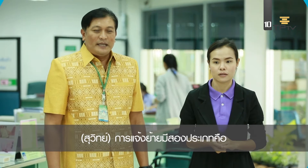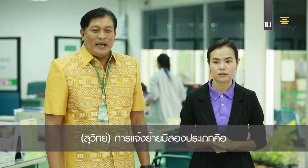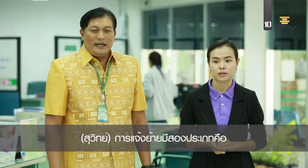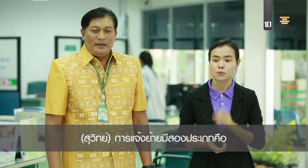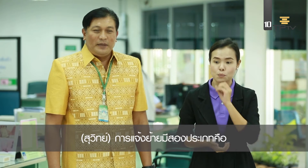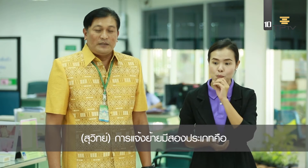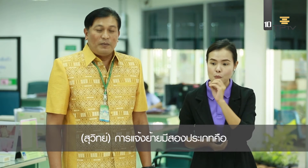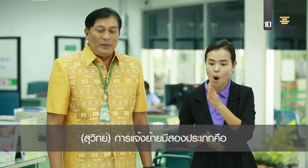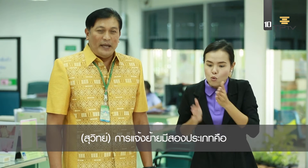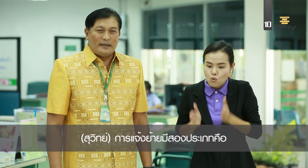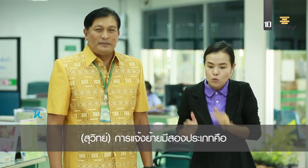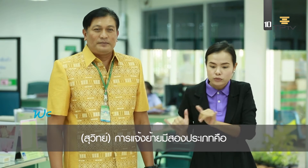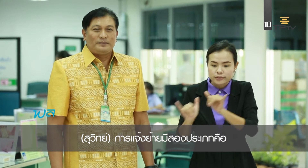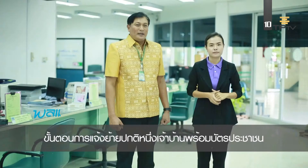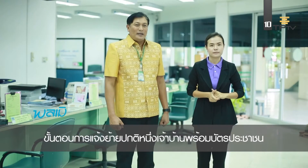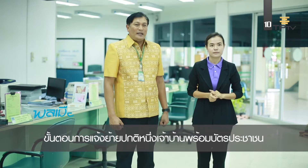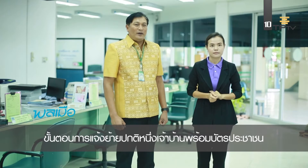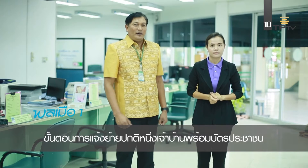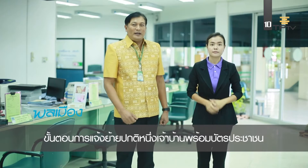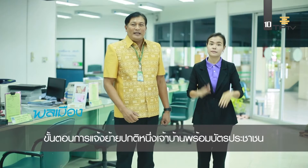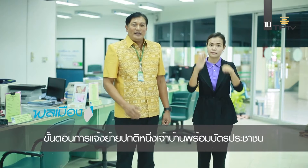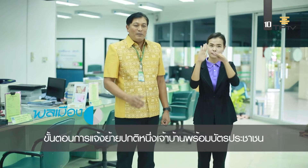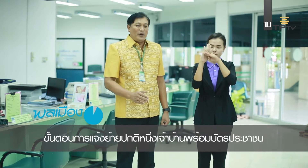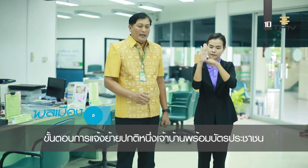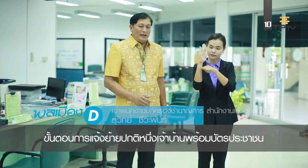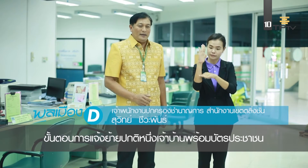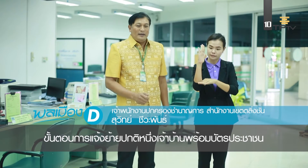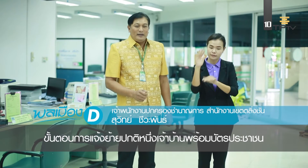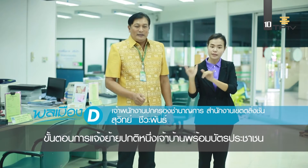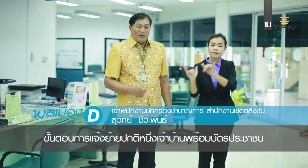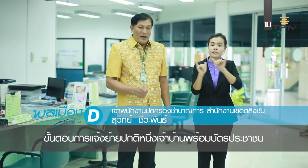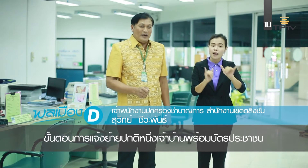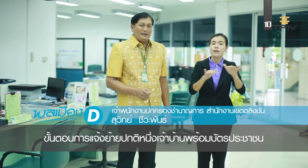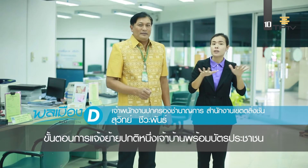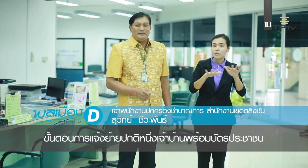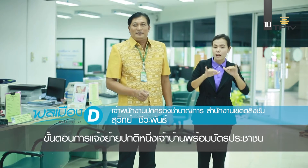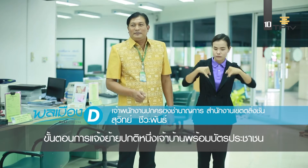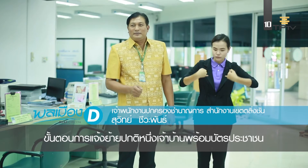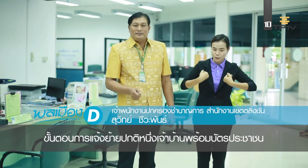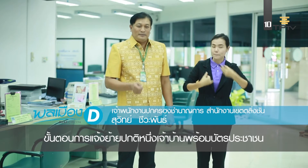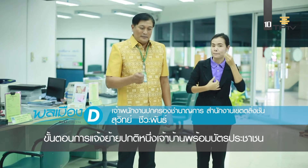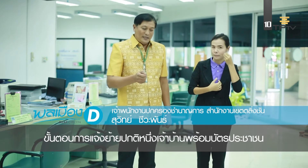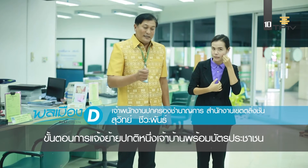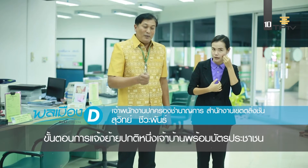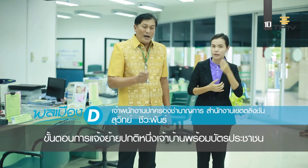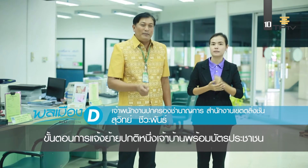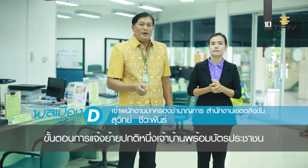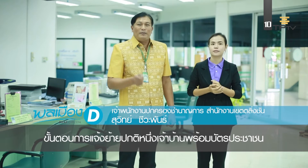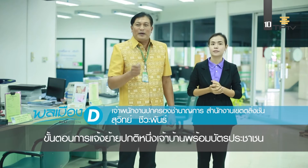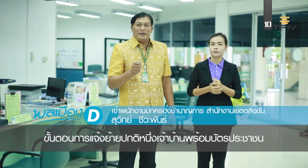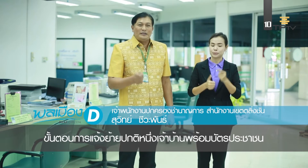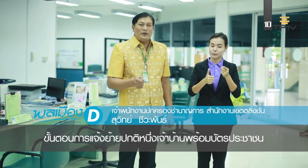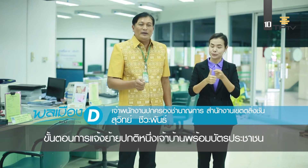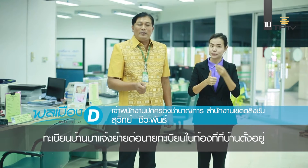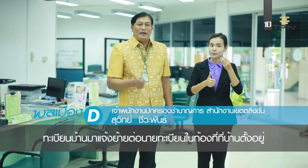การแจ้งย้ายมี2ประเภทขั้นตอนการแจ้งย้ายปกติเจ้าบ้าน1เจ้าบ้านพร้อม